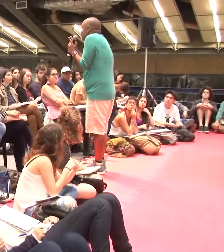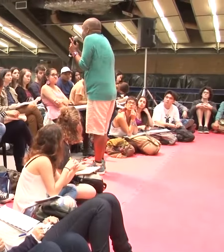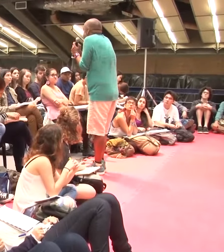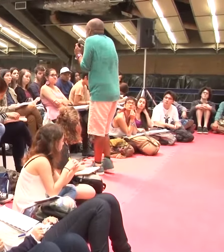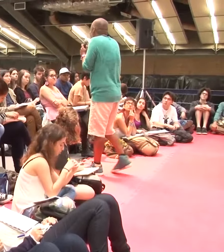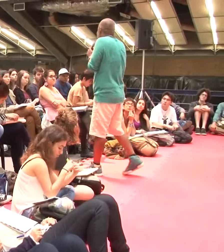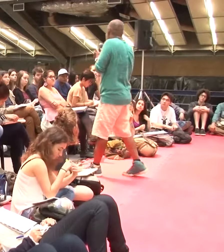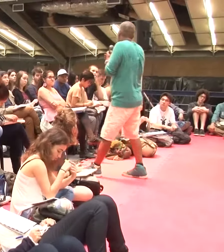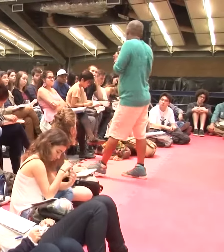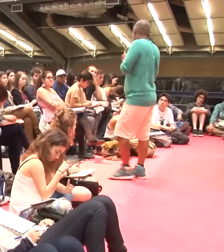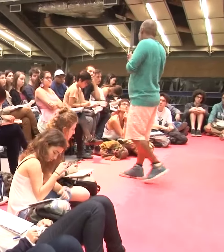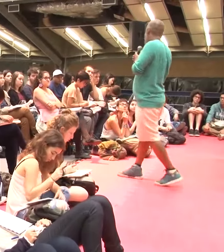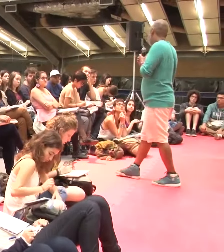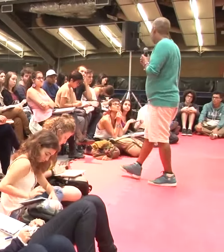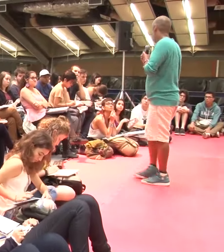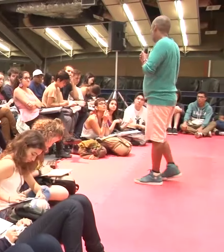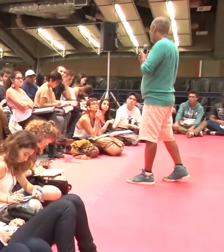peixe.